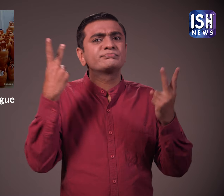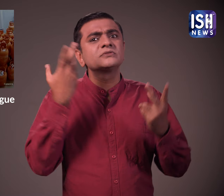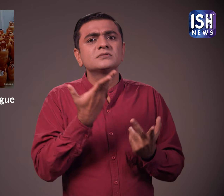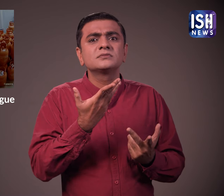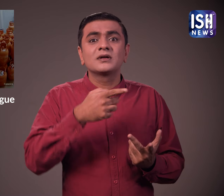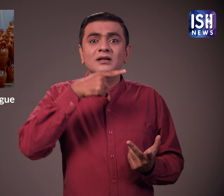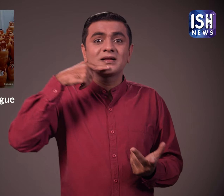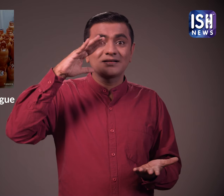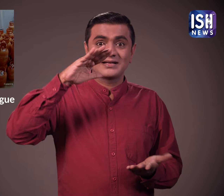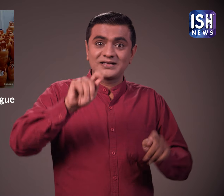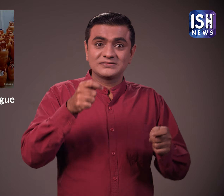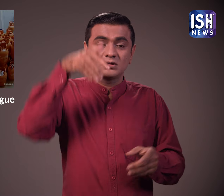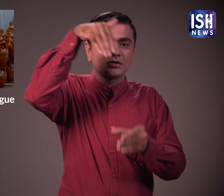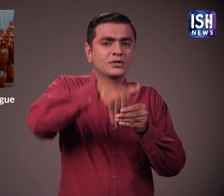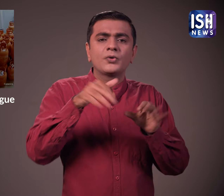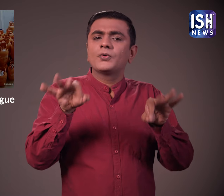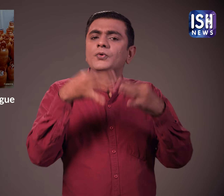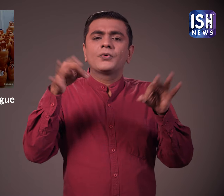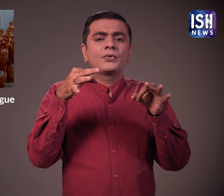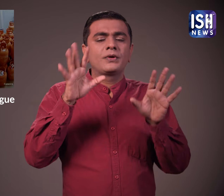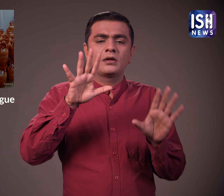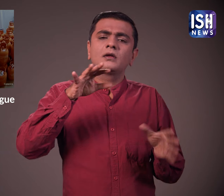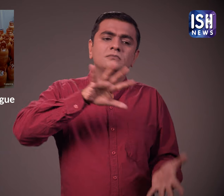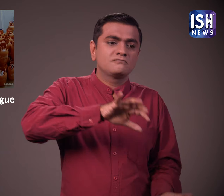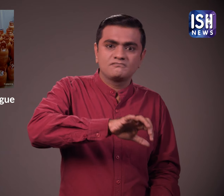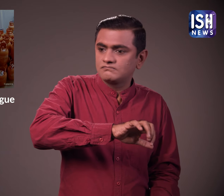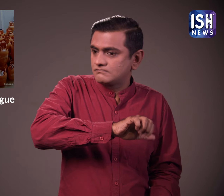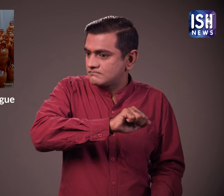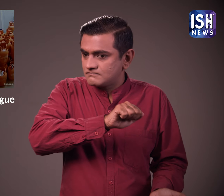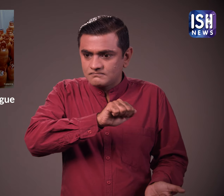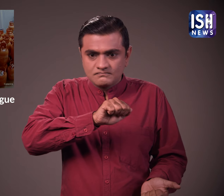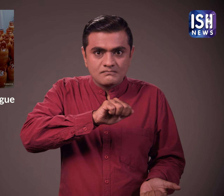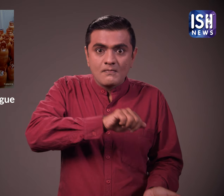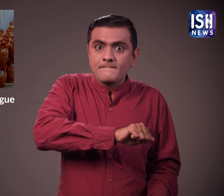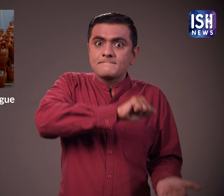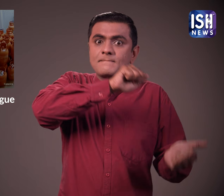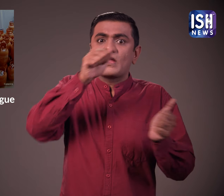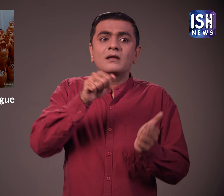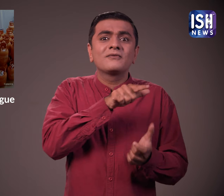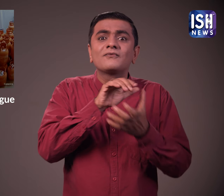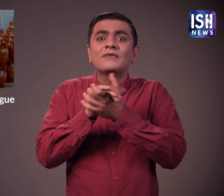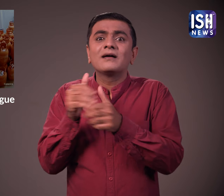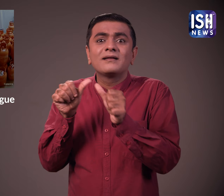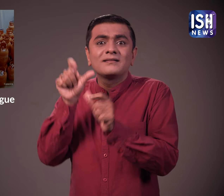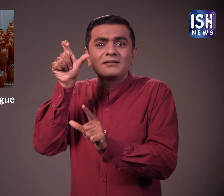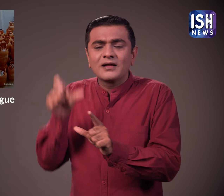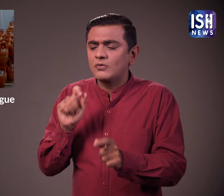रफैल ने एक खाली ग्यास सिलिंडर उठाया, कुछ देर इदर उदर देखा और बाद में